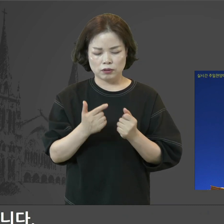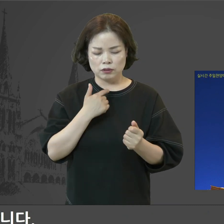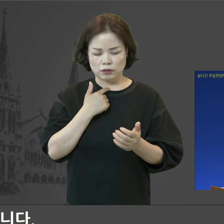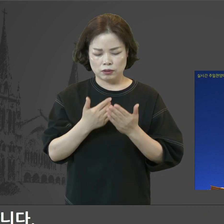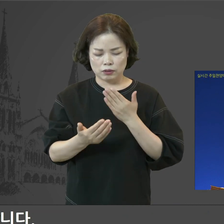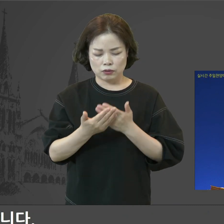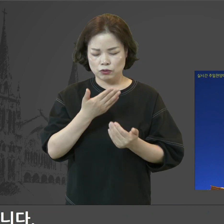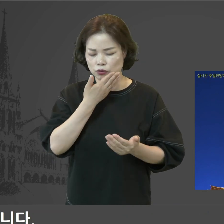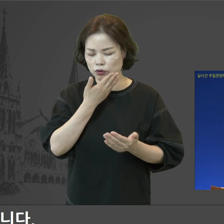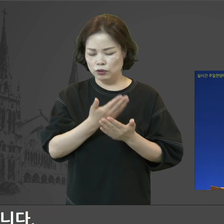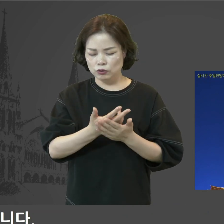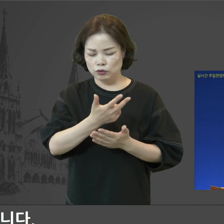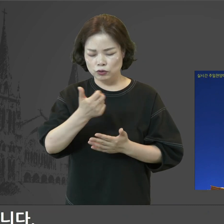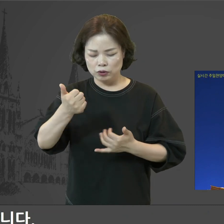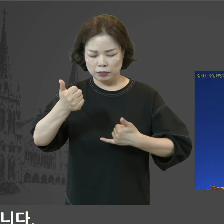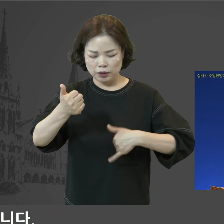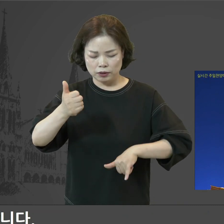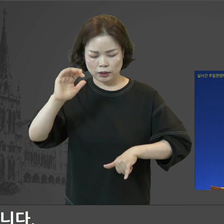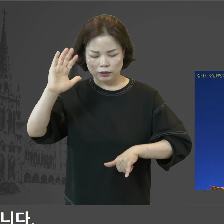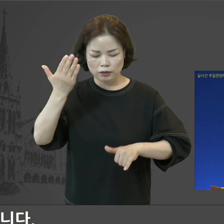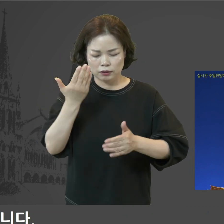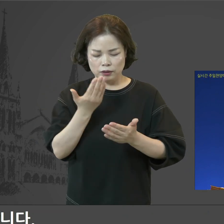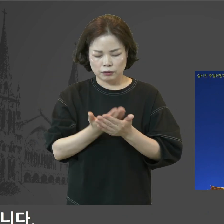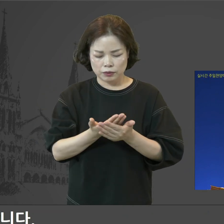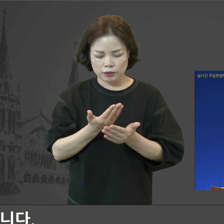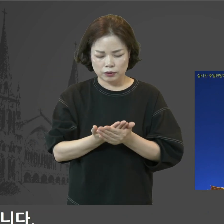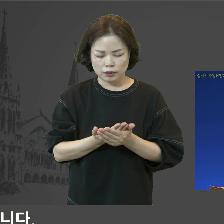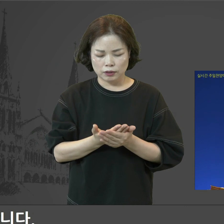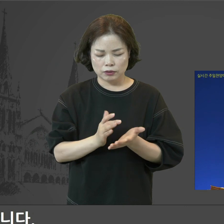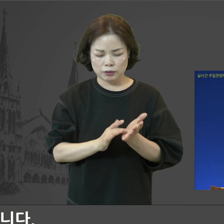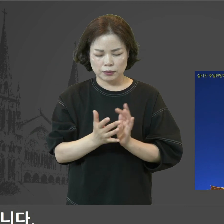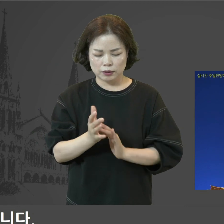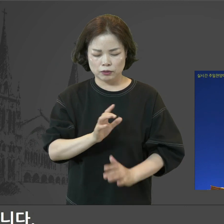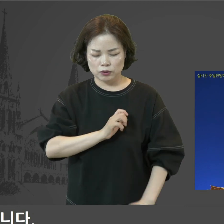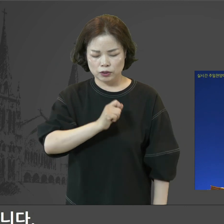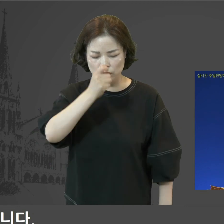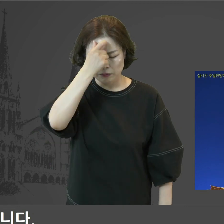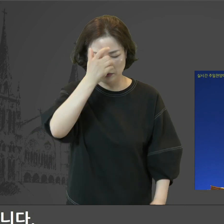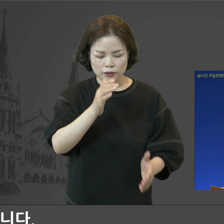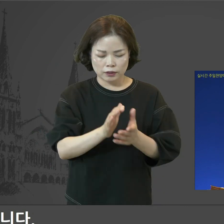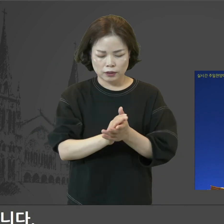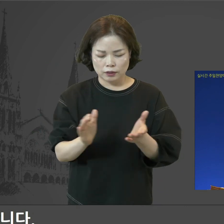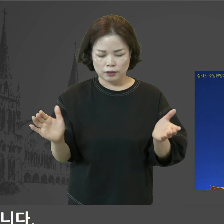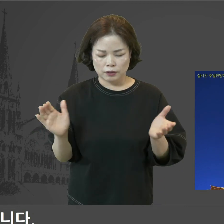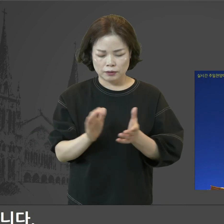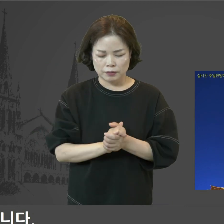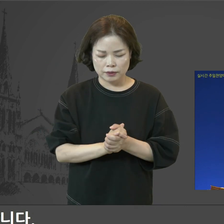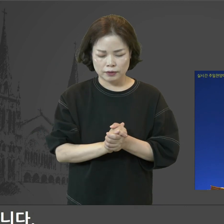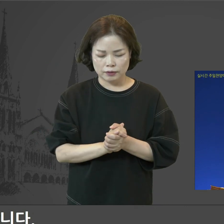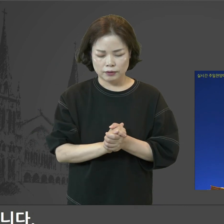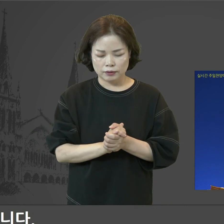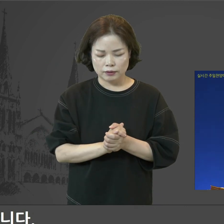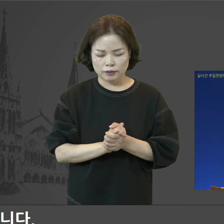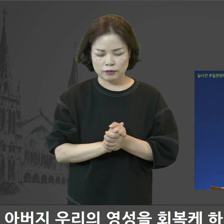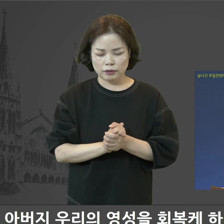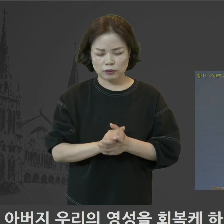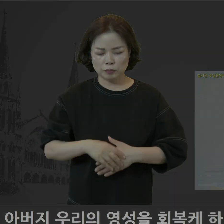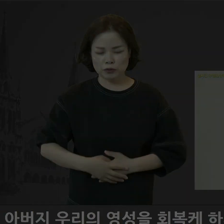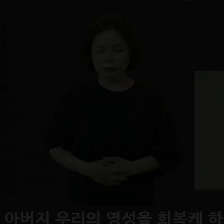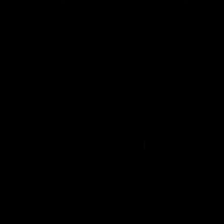경험하는 귀한 주님의 자녀들이 되게 하여 주시옵소서. 예수님의 이름으로 기도하옵나이다. 아멘.